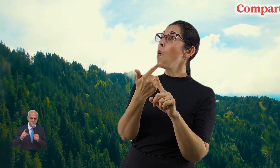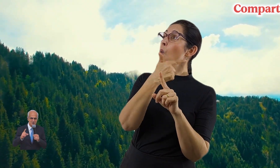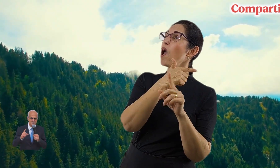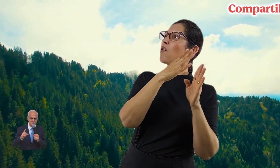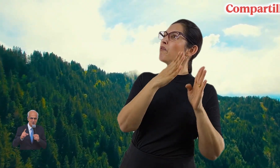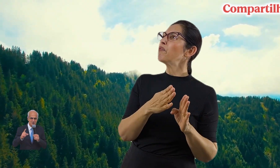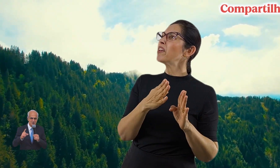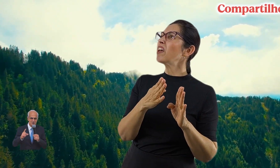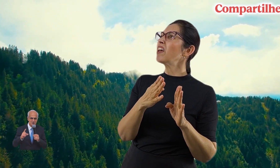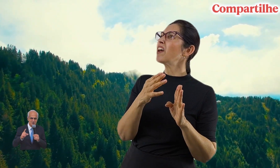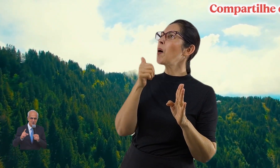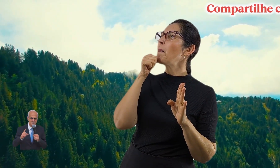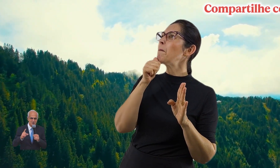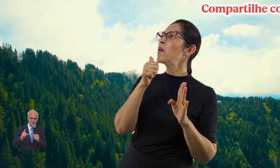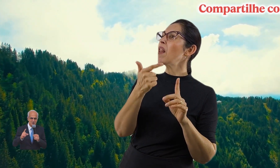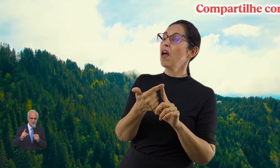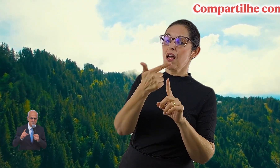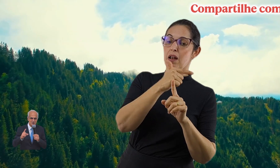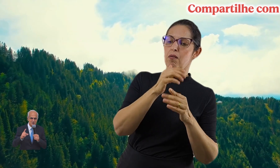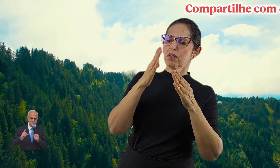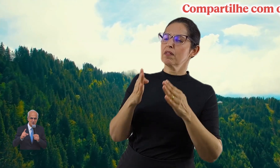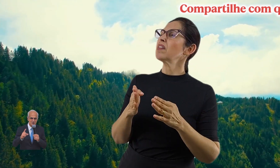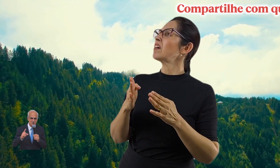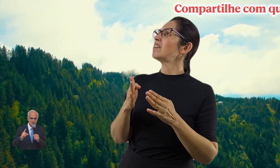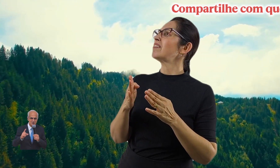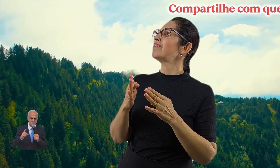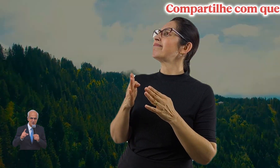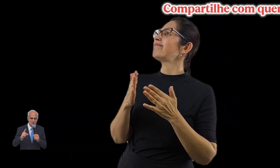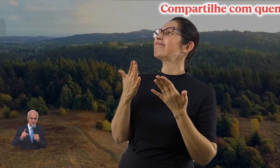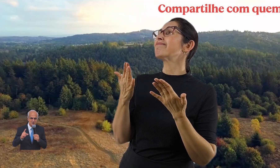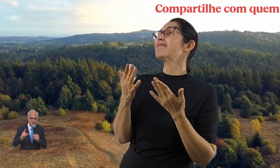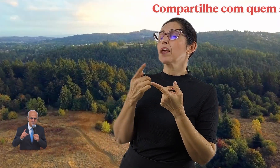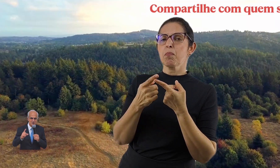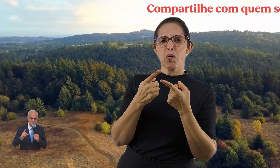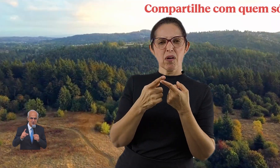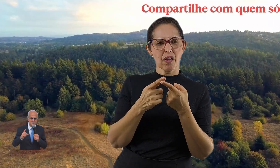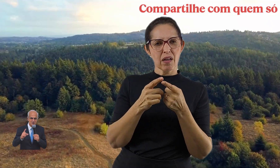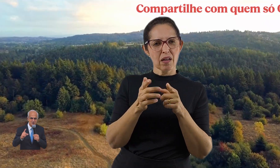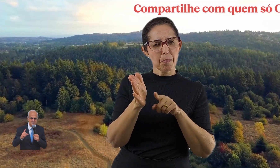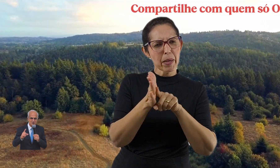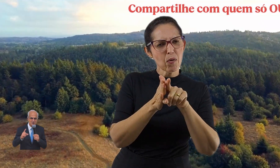mais aquela serva que eu fui. Por quê? O Senhor falhou com você?